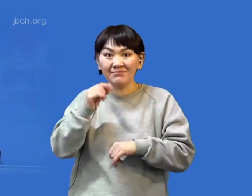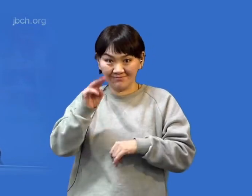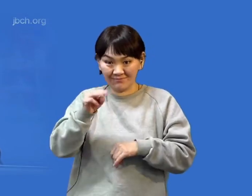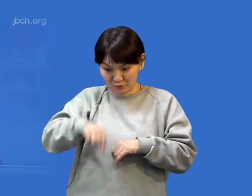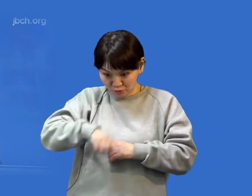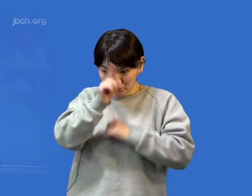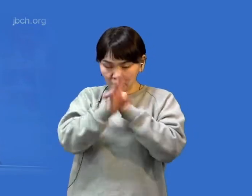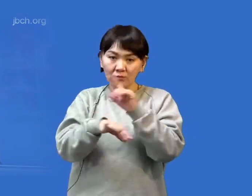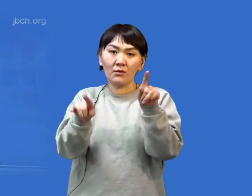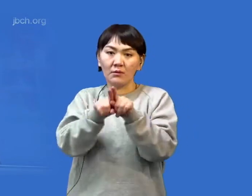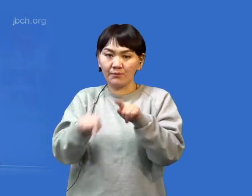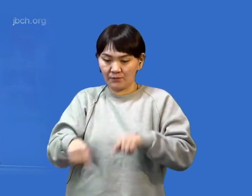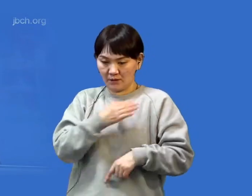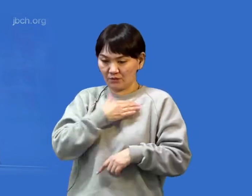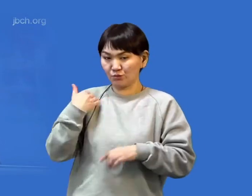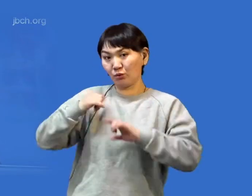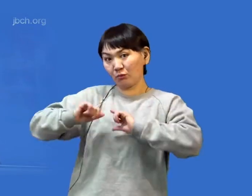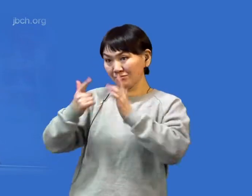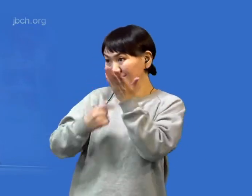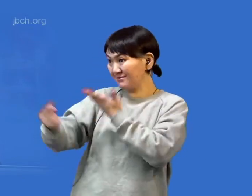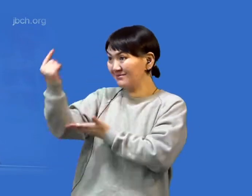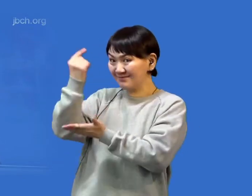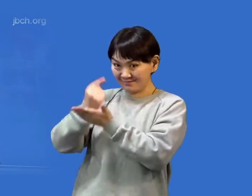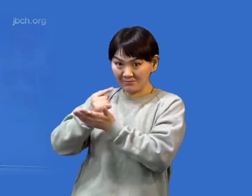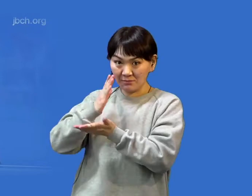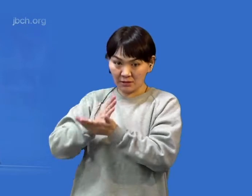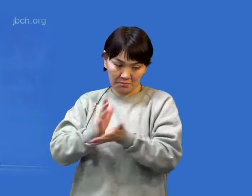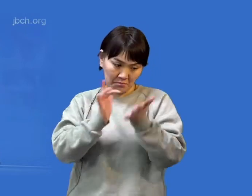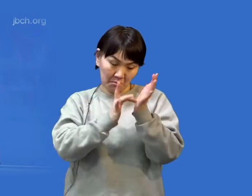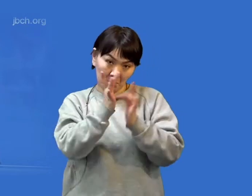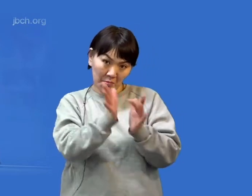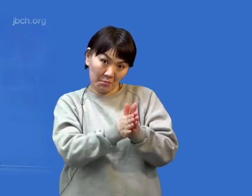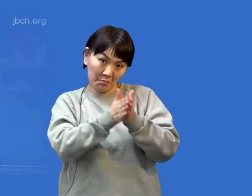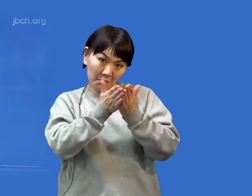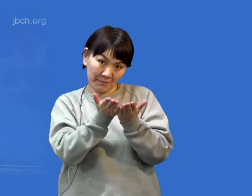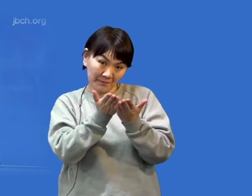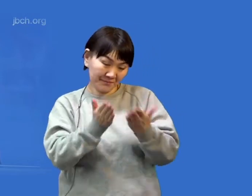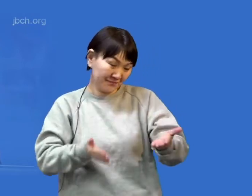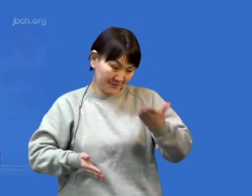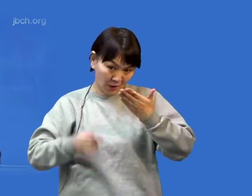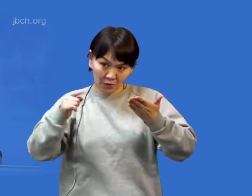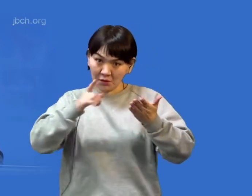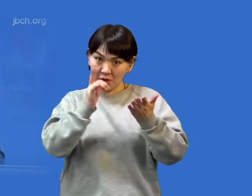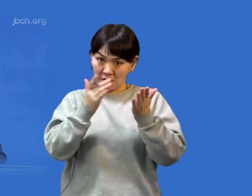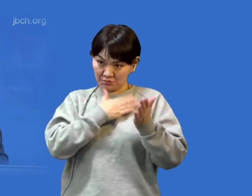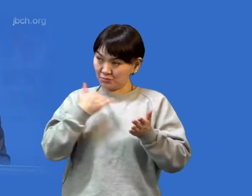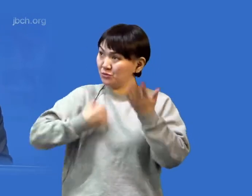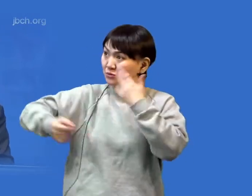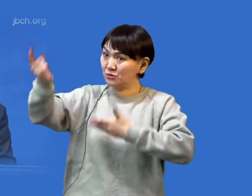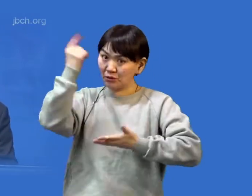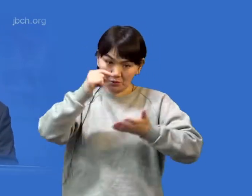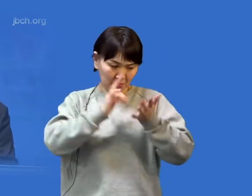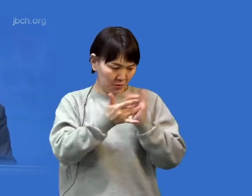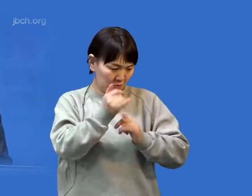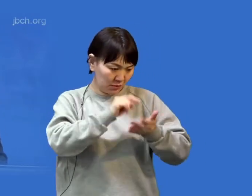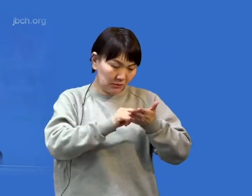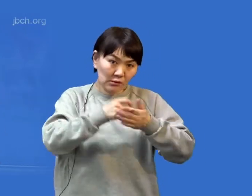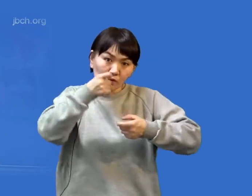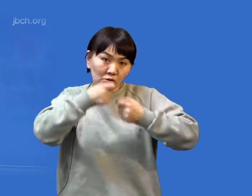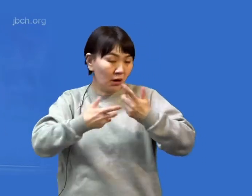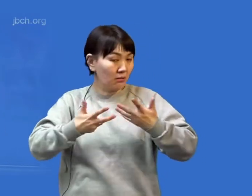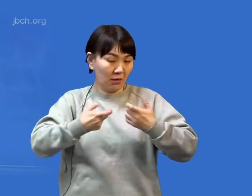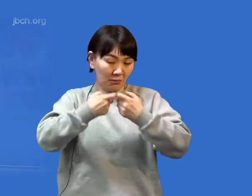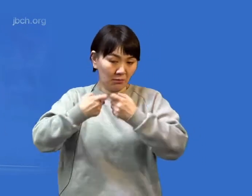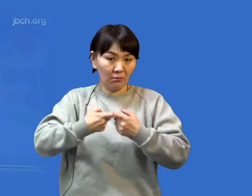тухай эзэн ирлээ гэхэд Библиэлд заахан зэгсэн алдаа гарах зүйл байхгүй гэдэгт итгэж байна. Бид